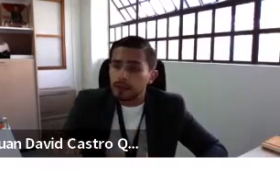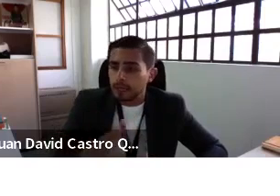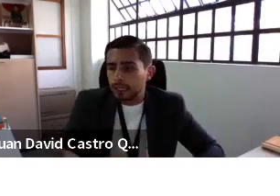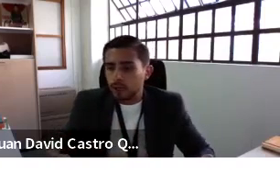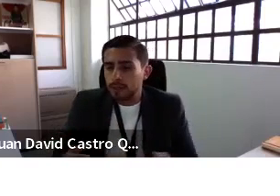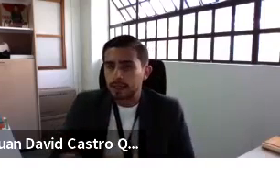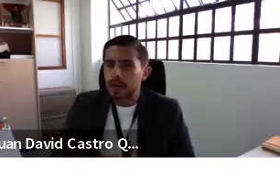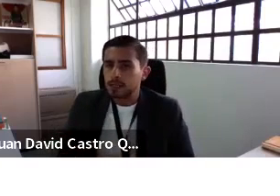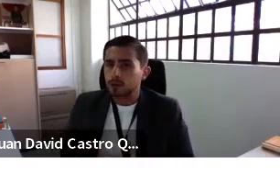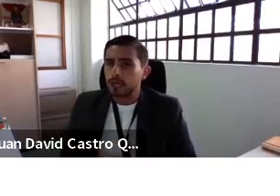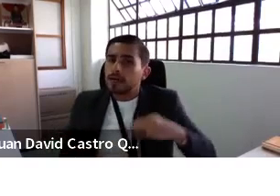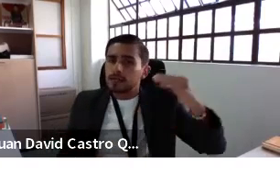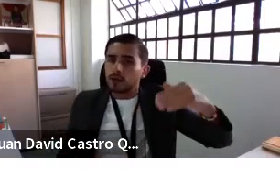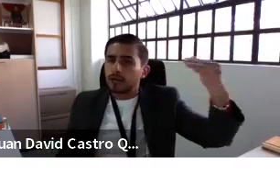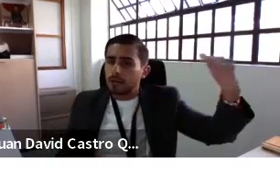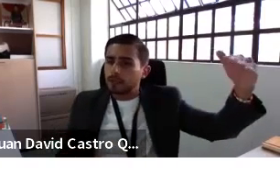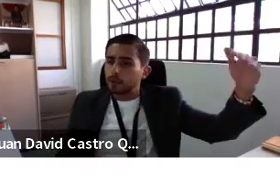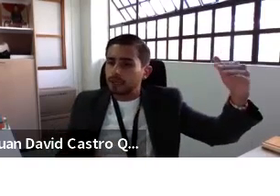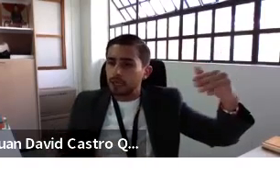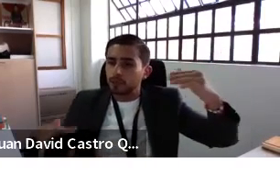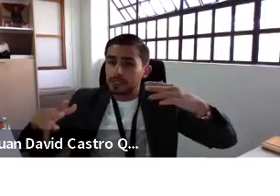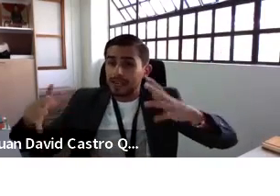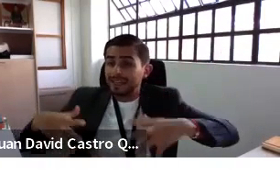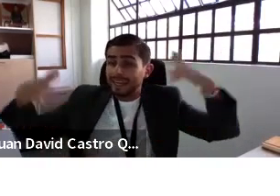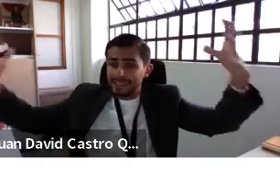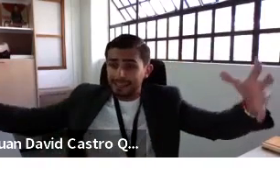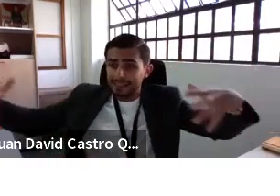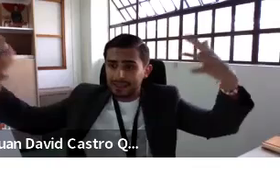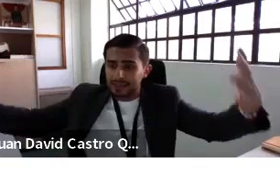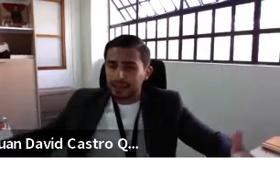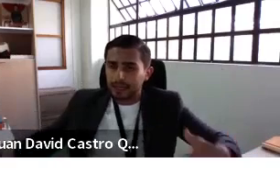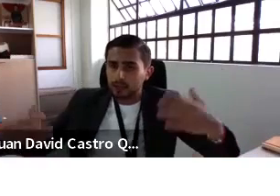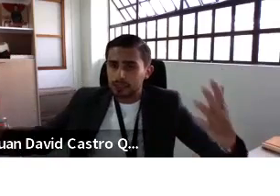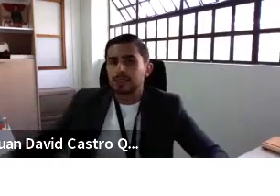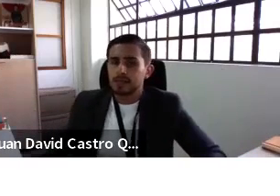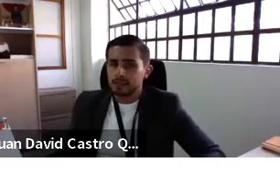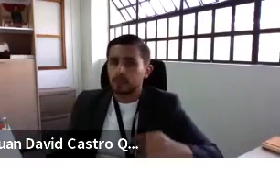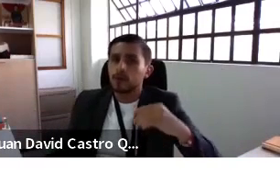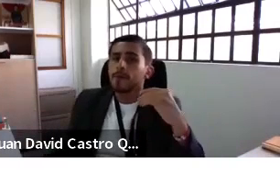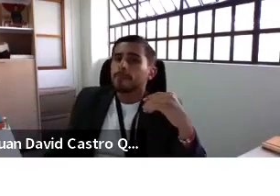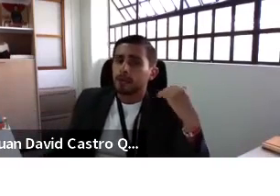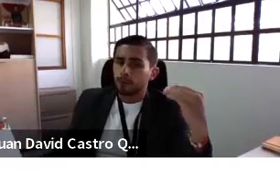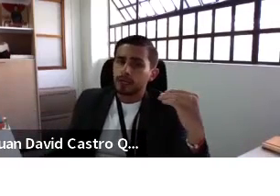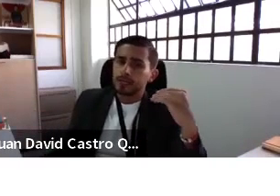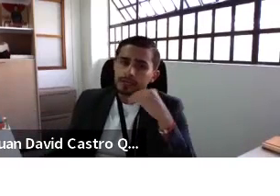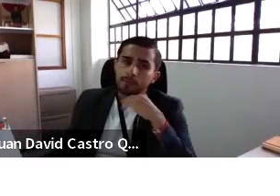en el que no pasa nada más con él, sino que realmente puede tener potencial de crecer, de seguirse generando, de seguirse gestando y de poder seguirse